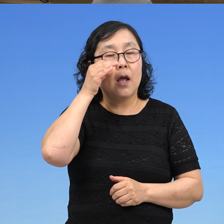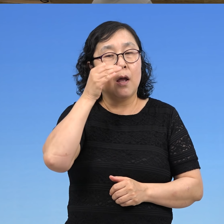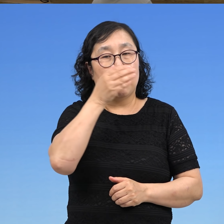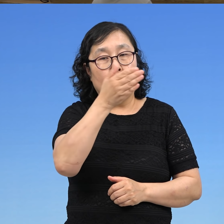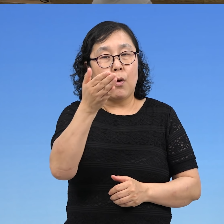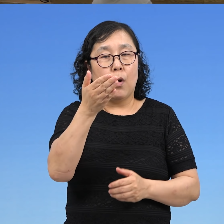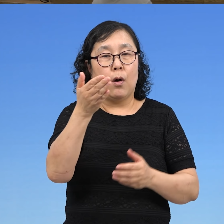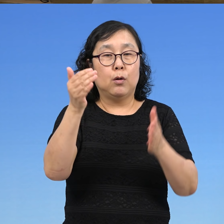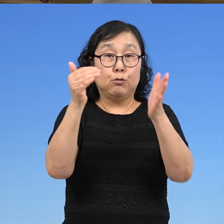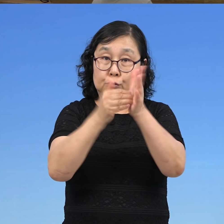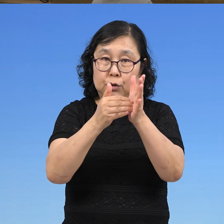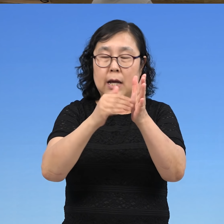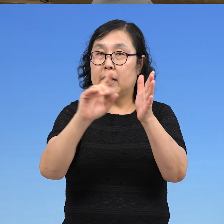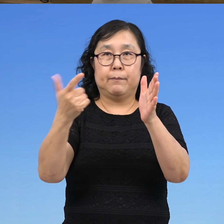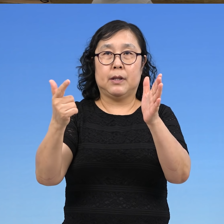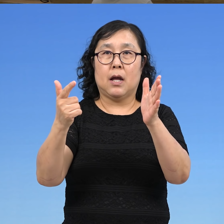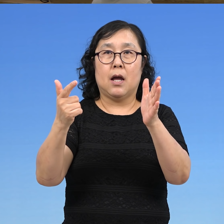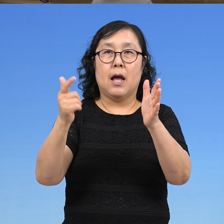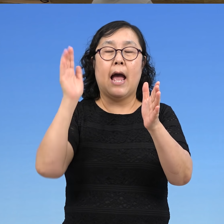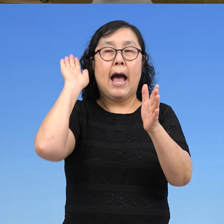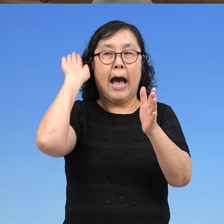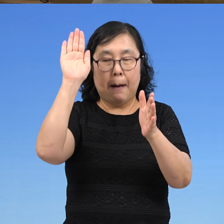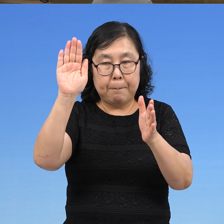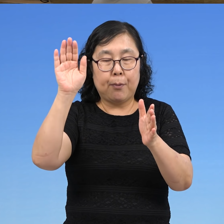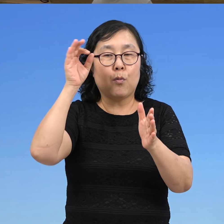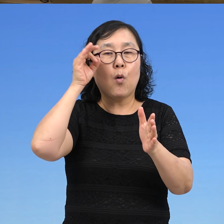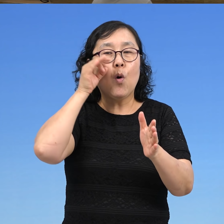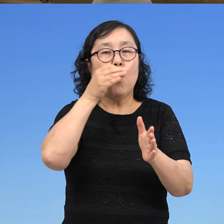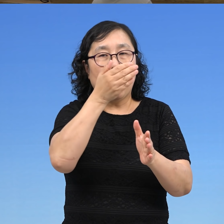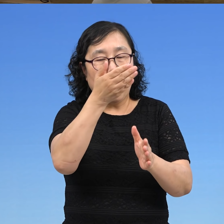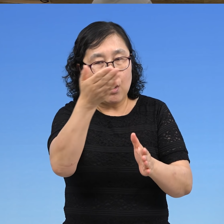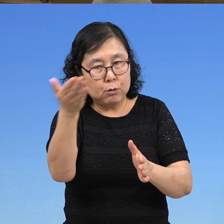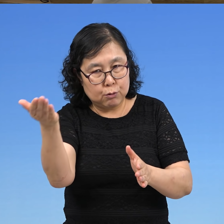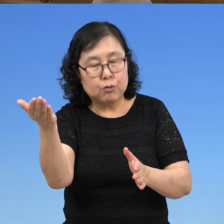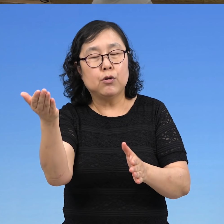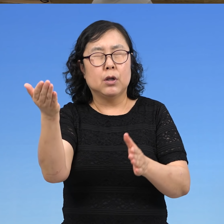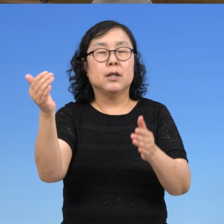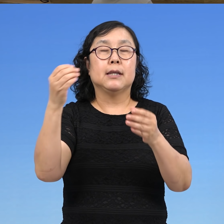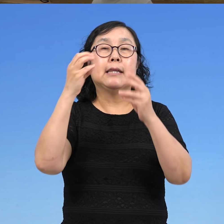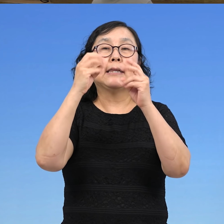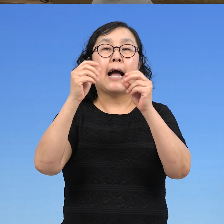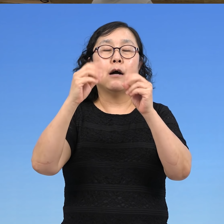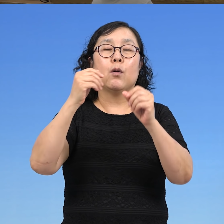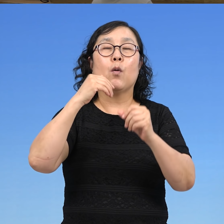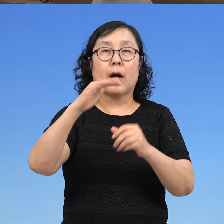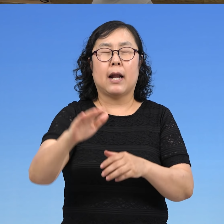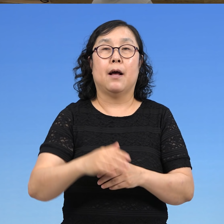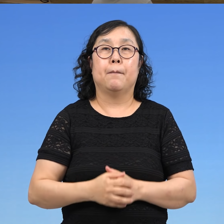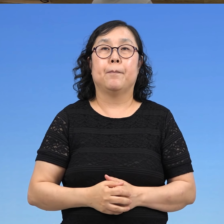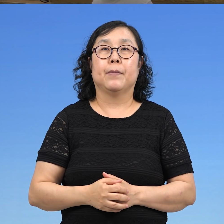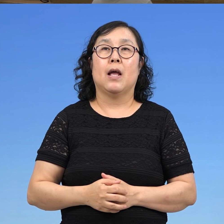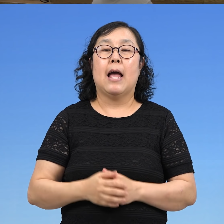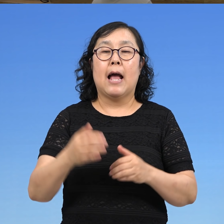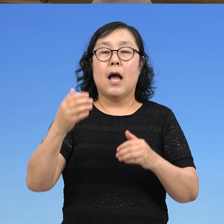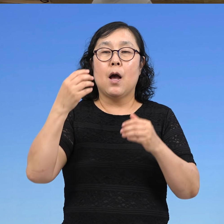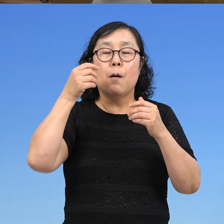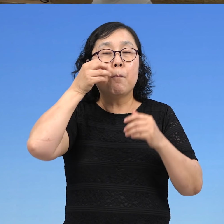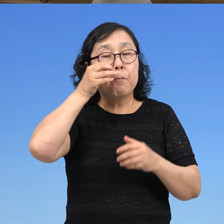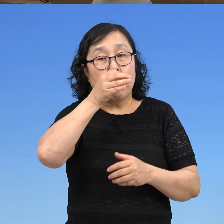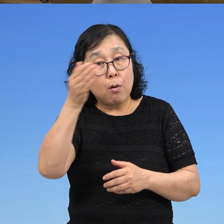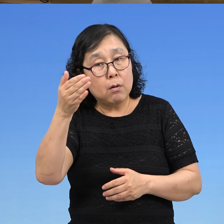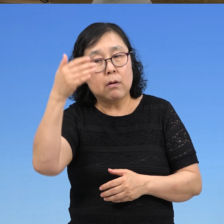보여 줌 땅이 아니에요 너에게 보여줄 땅입니다 아브라함